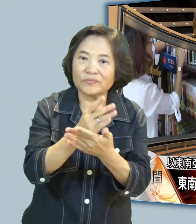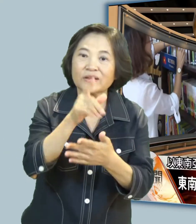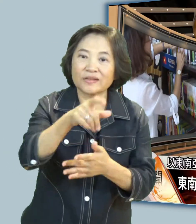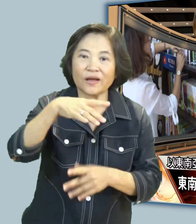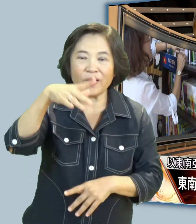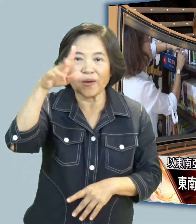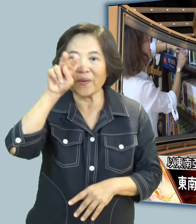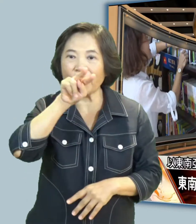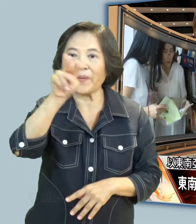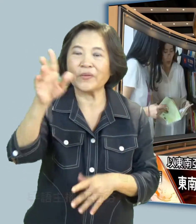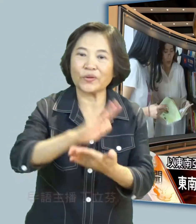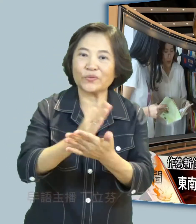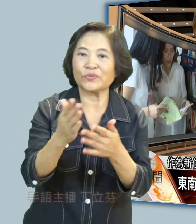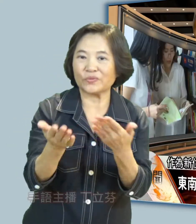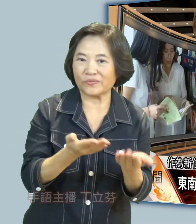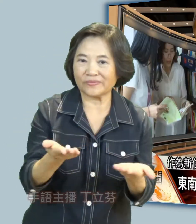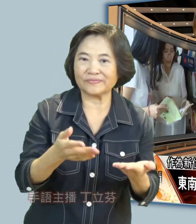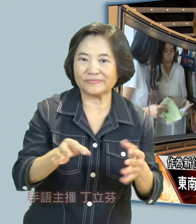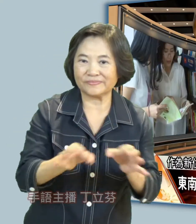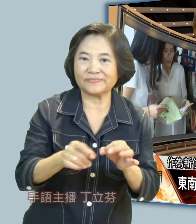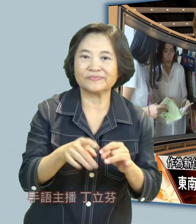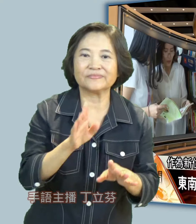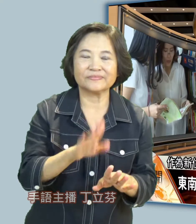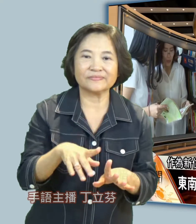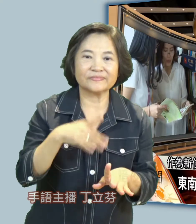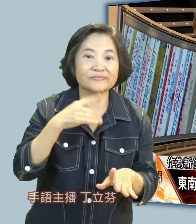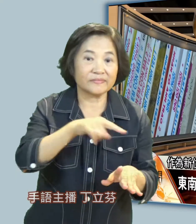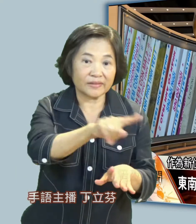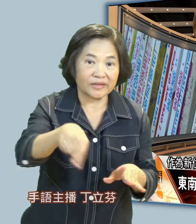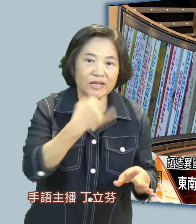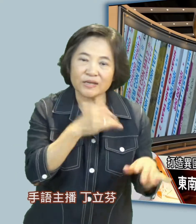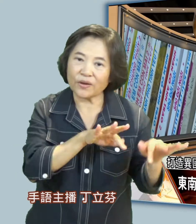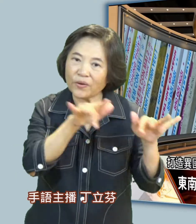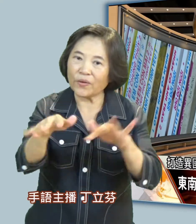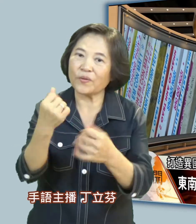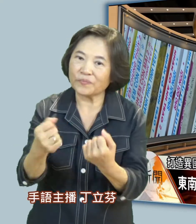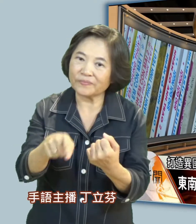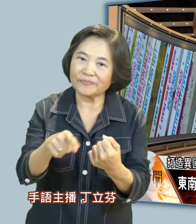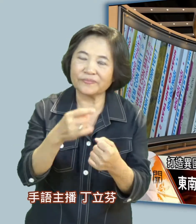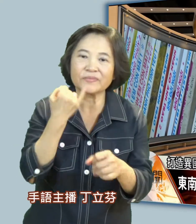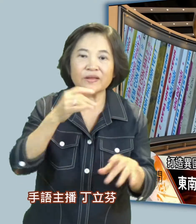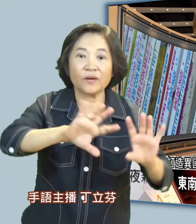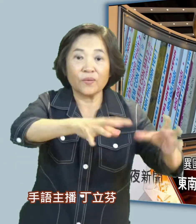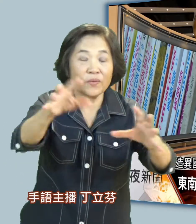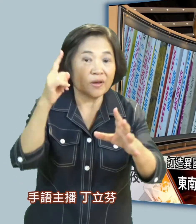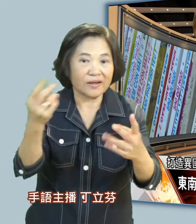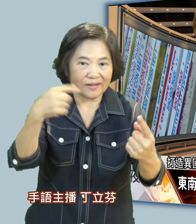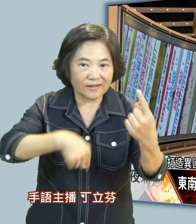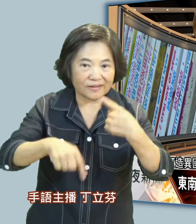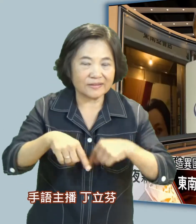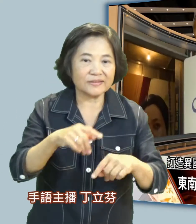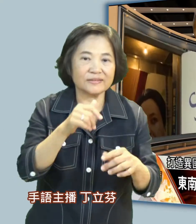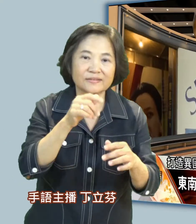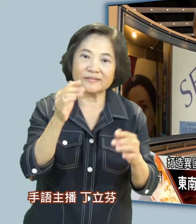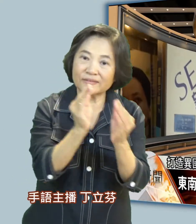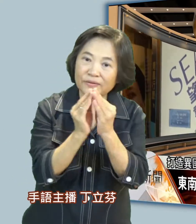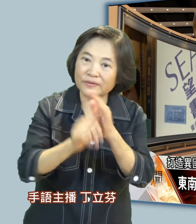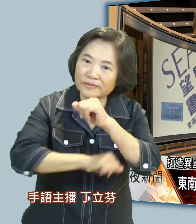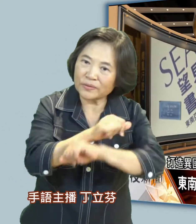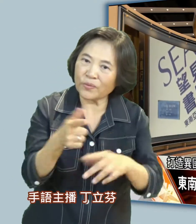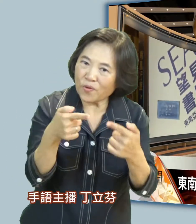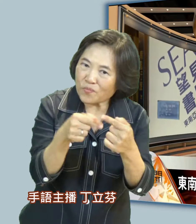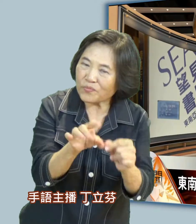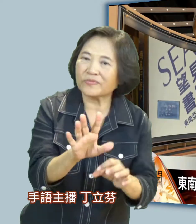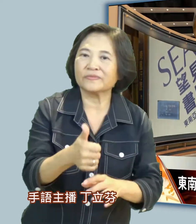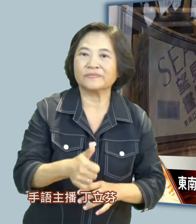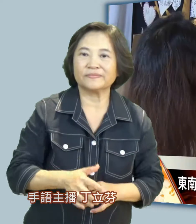店梦见书店来做新村民义务嘅议题，来打造义工同菜铁共融嘅示范形